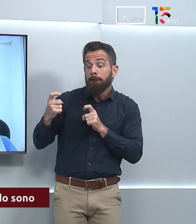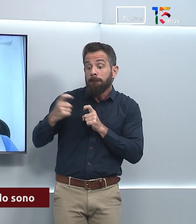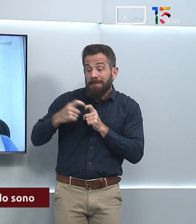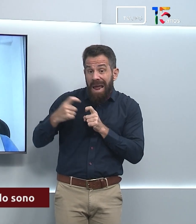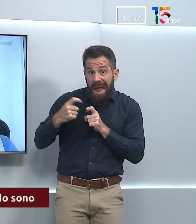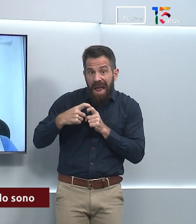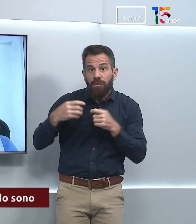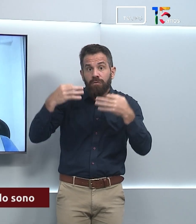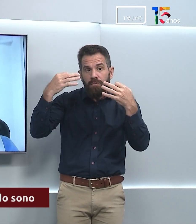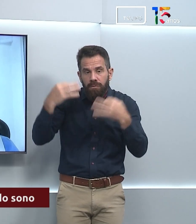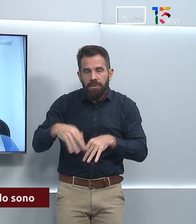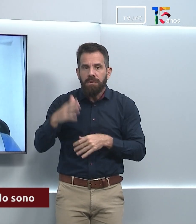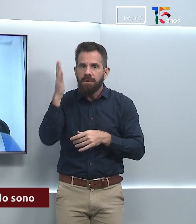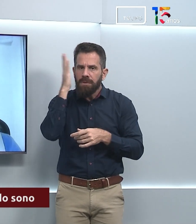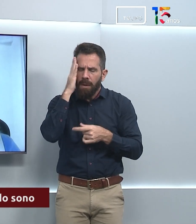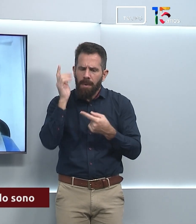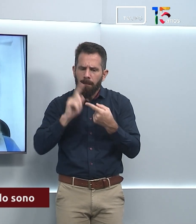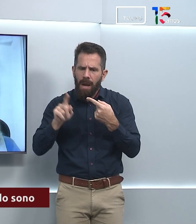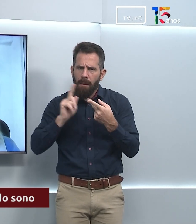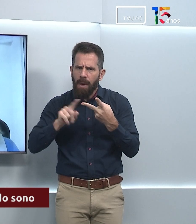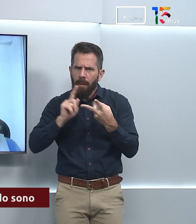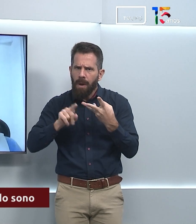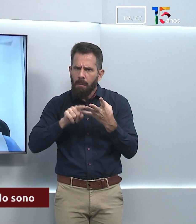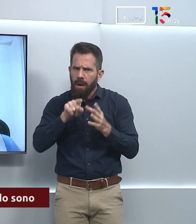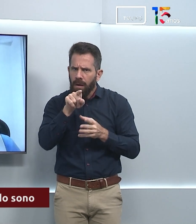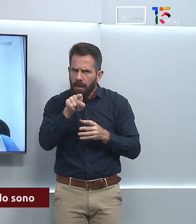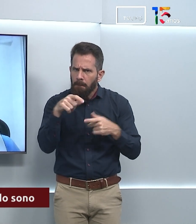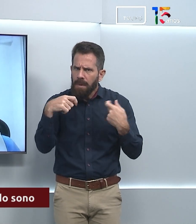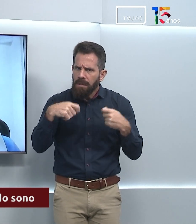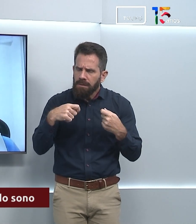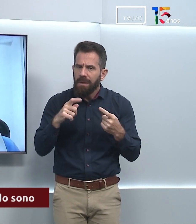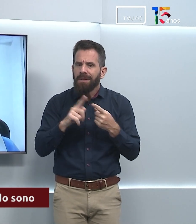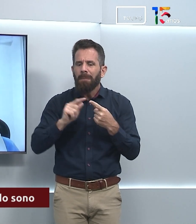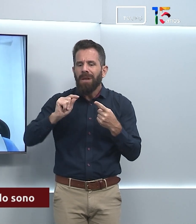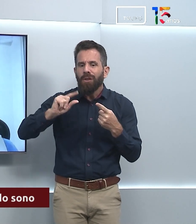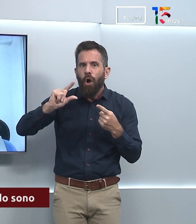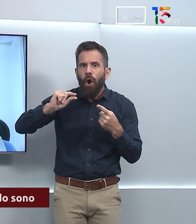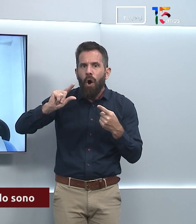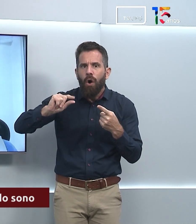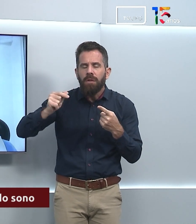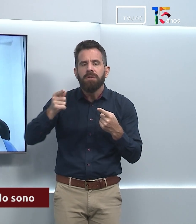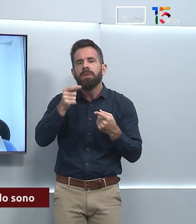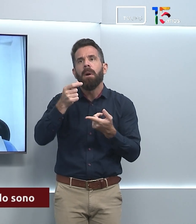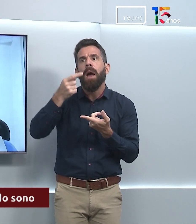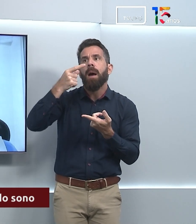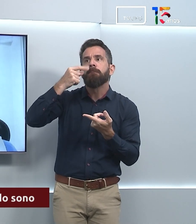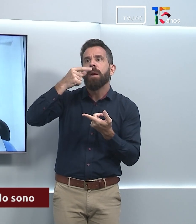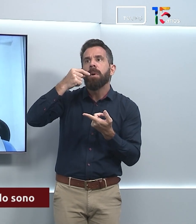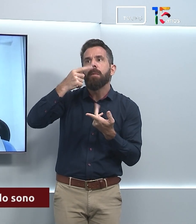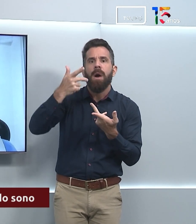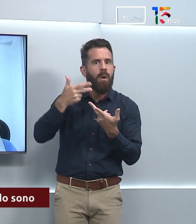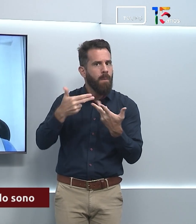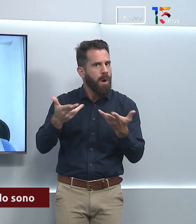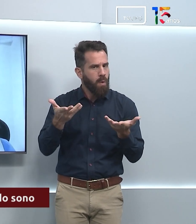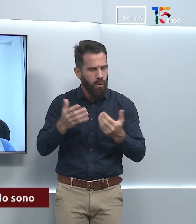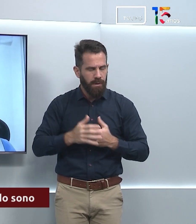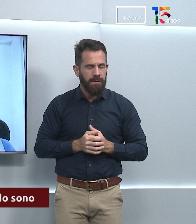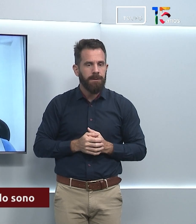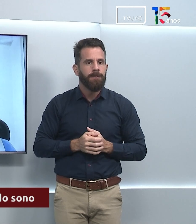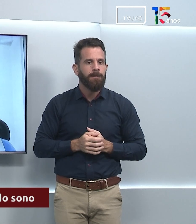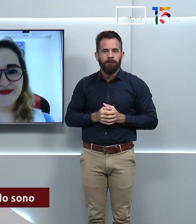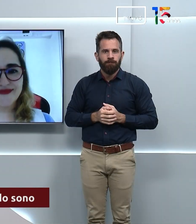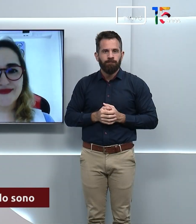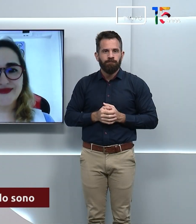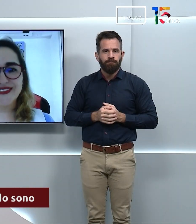para realmente saber qual a sua indicação, qual a dose correta para você. Ótimo, para a gente finalizar essa entrevista